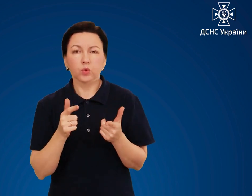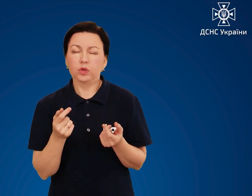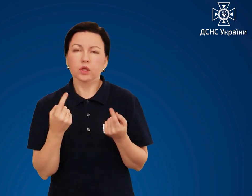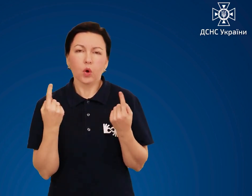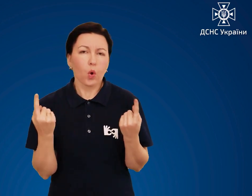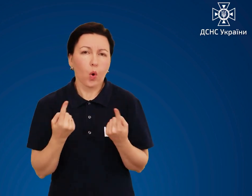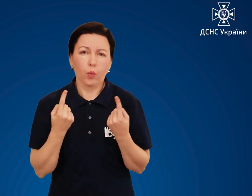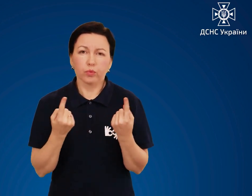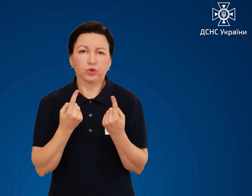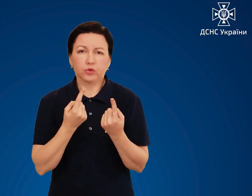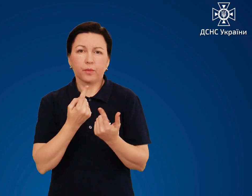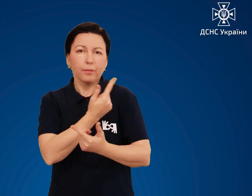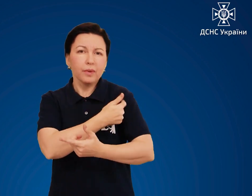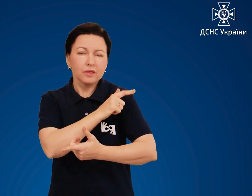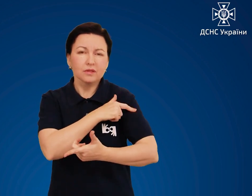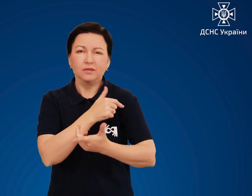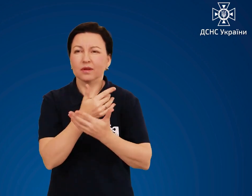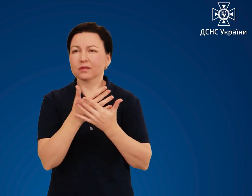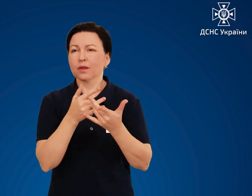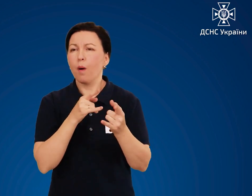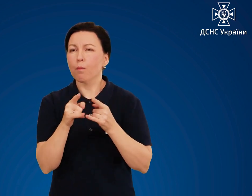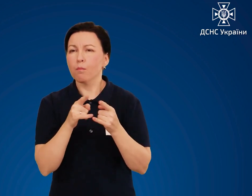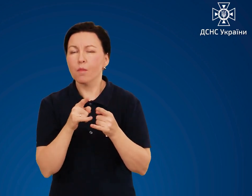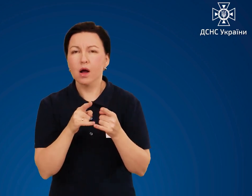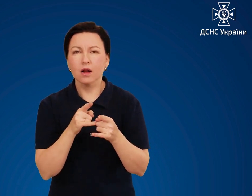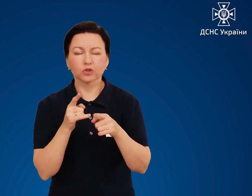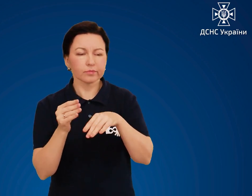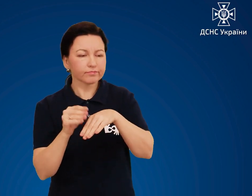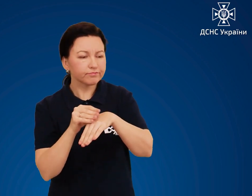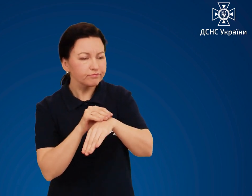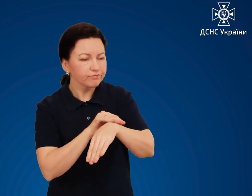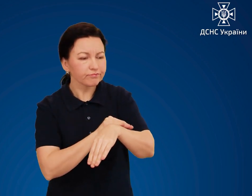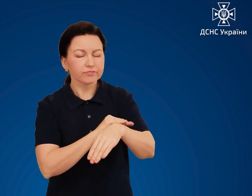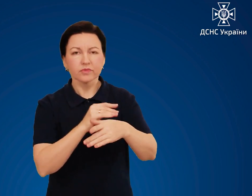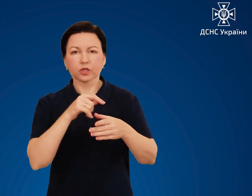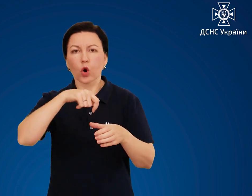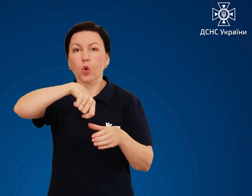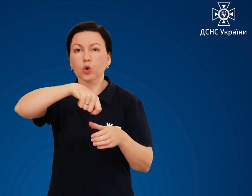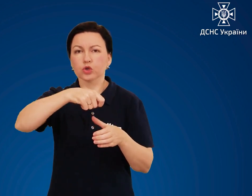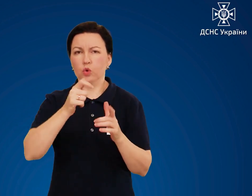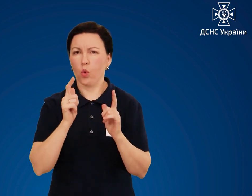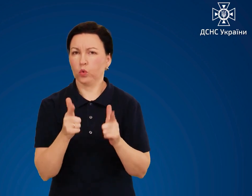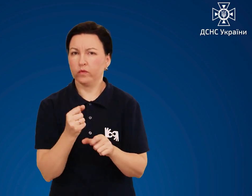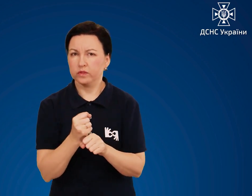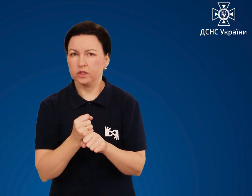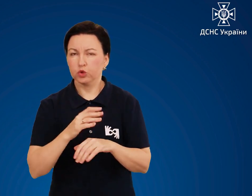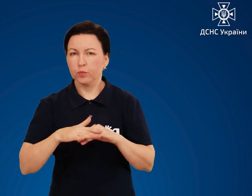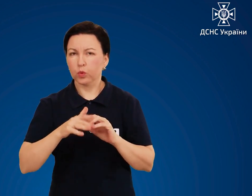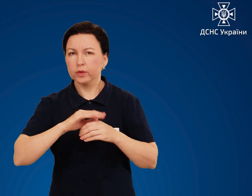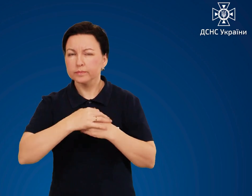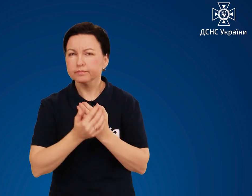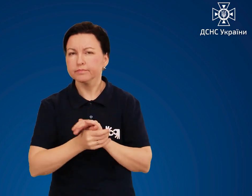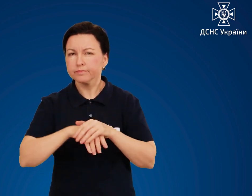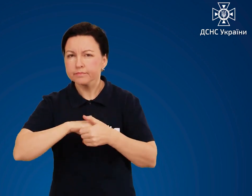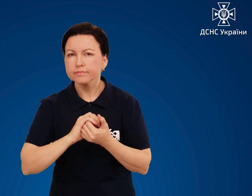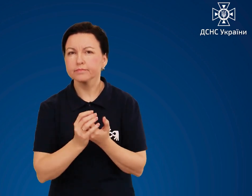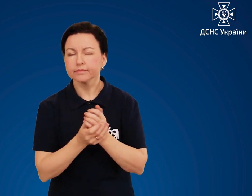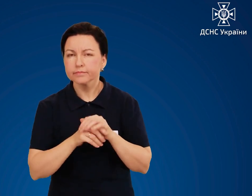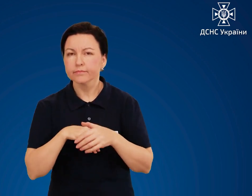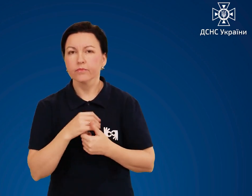санітарної обробки. Мильний розчин для обробки рук. Дізнайтеся у місцевих